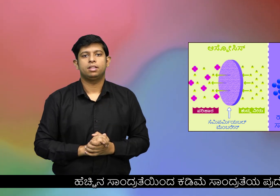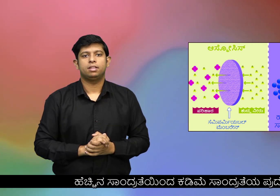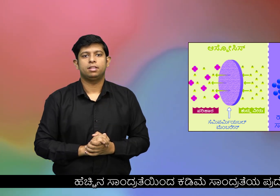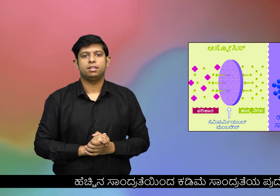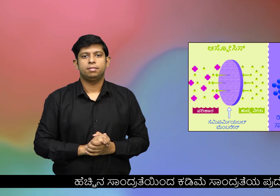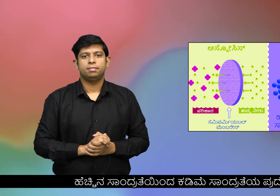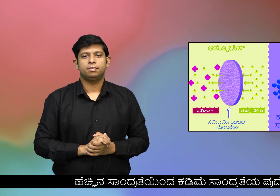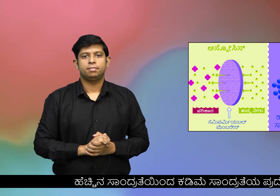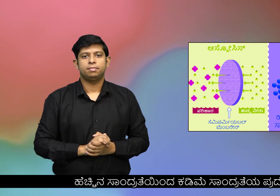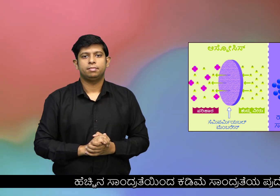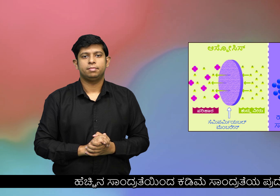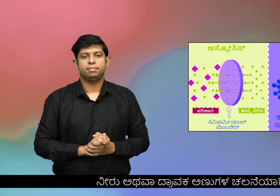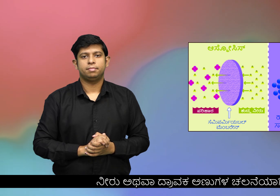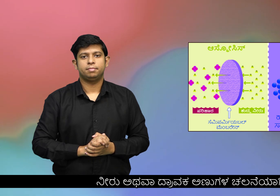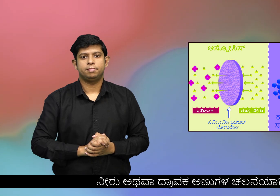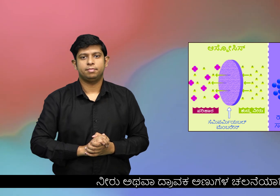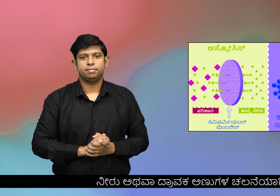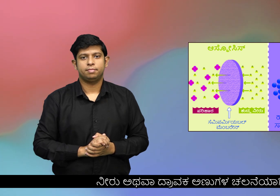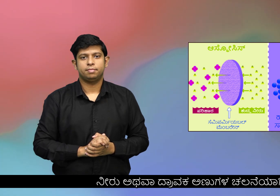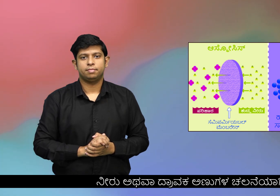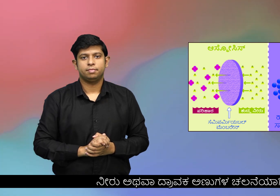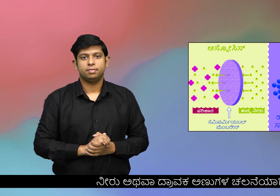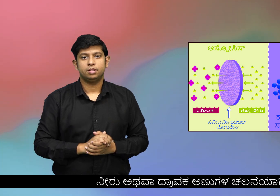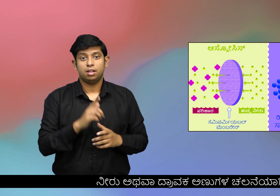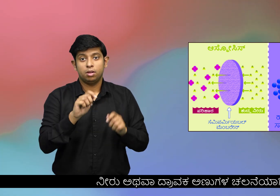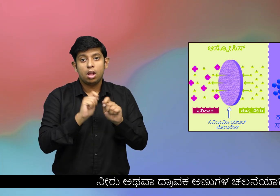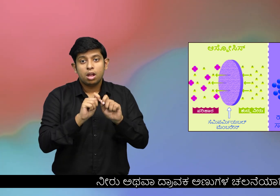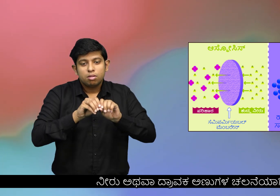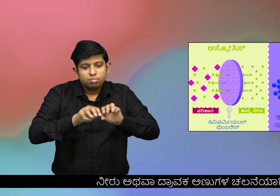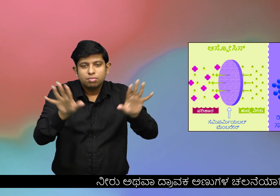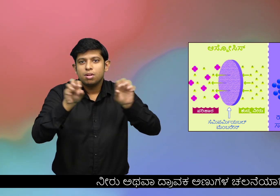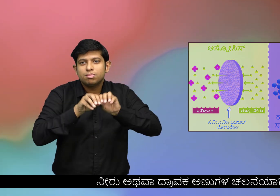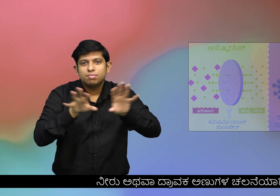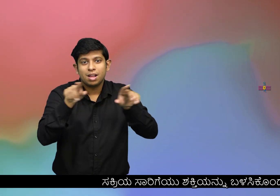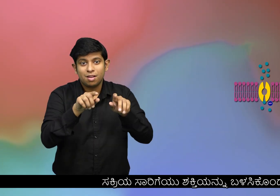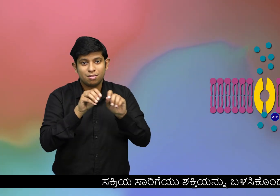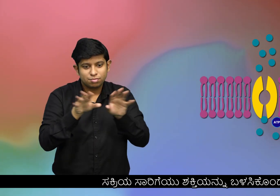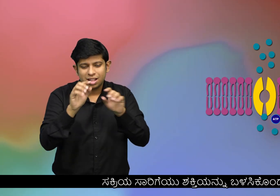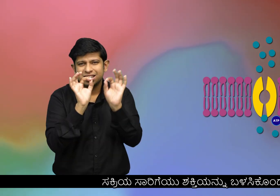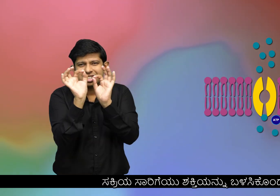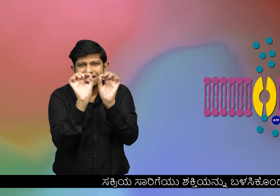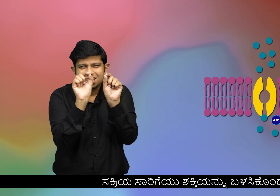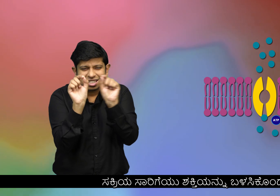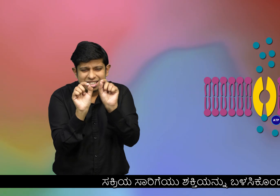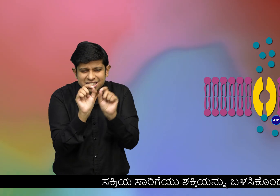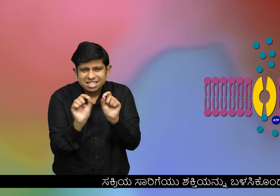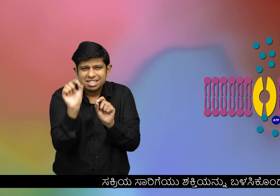ಸಾಂದ್ರತೆಯ ಪ್ರದೇಶದಿಂದ ನೀರು ಅಥವಾ ದ್ರಾವ ಕಣಗಳ ಚಲನೆಯಾಗಿದೆ. ಸಕ್ರಿಯ ಸಾರಿಗೆಯು